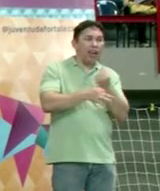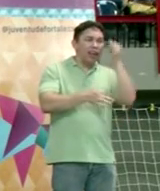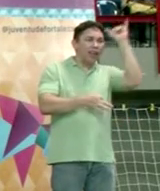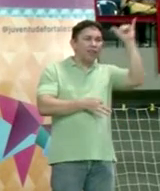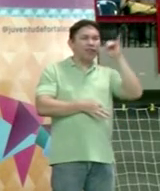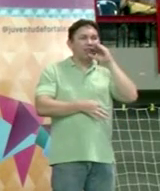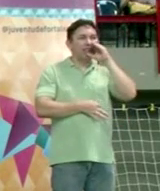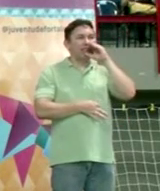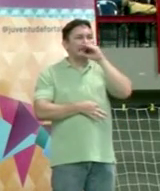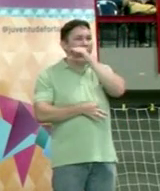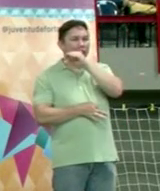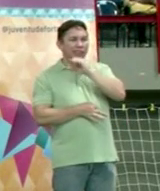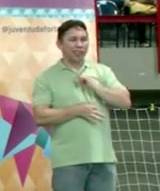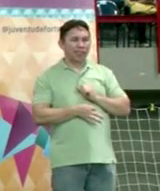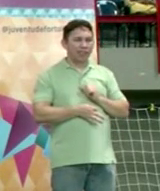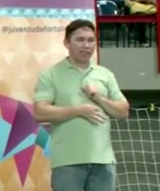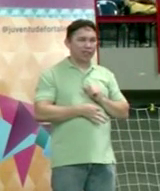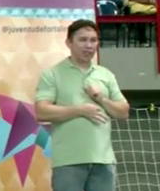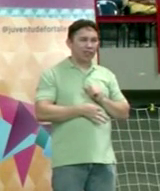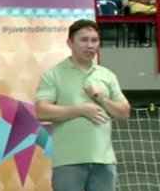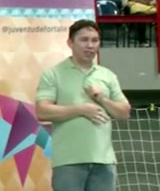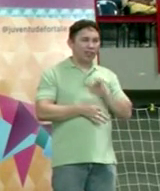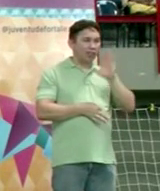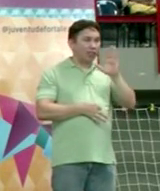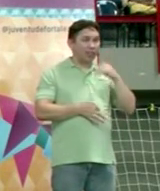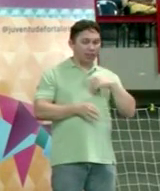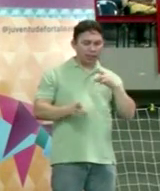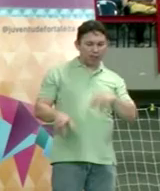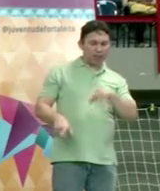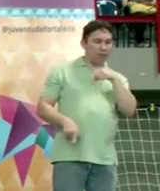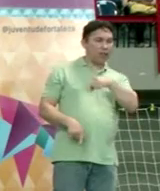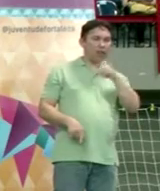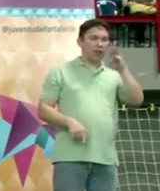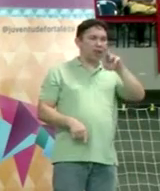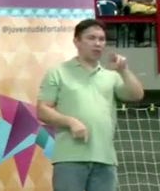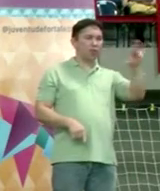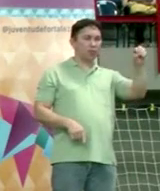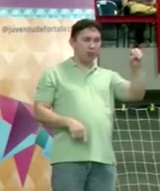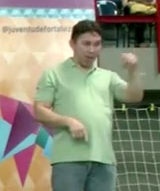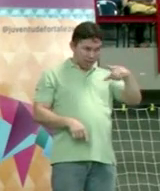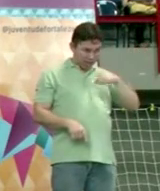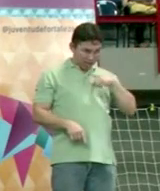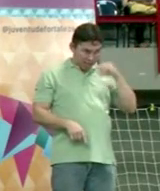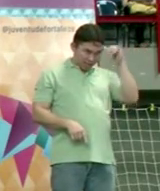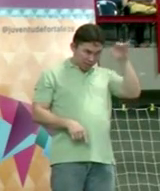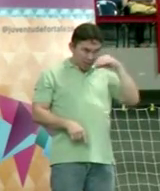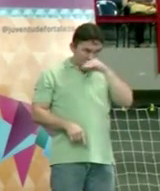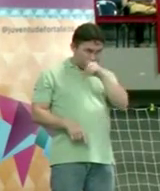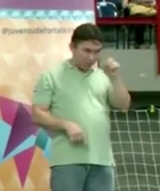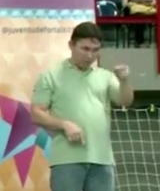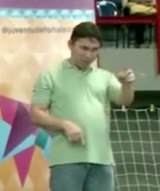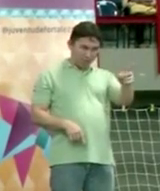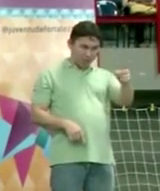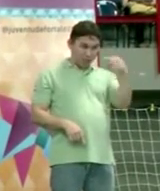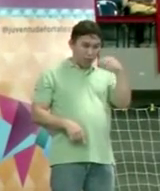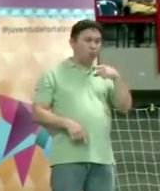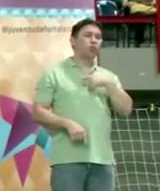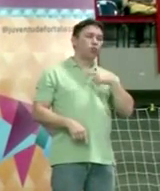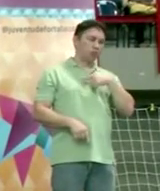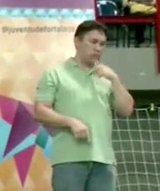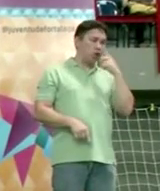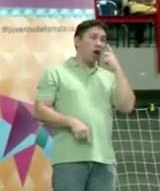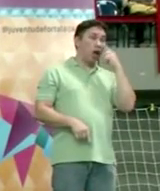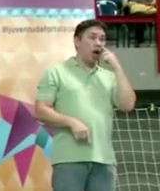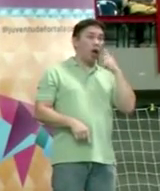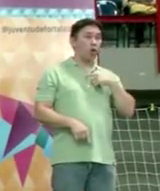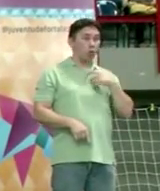isolante. Tiago, não é a função do barro. O barro não é isolante. O barro absorve